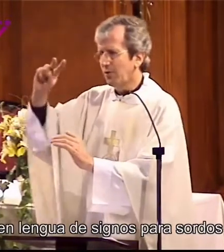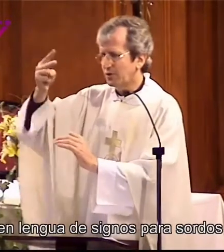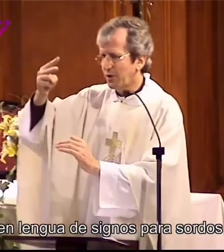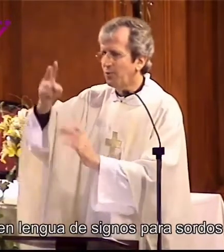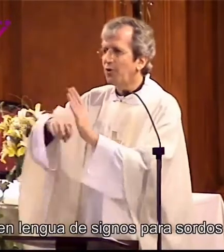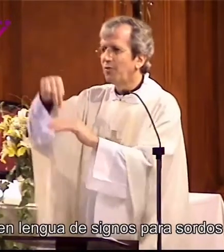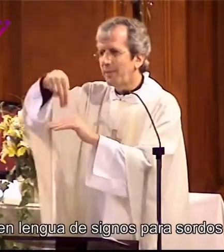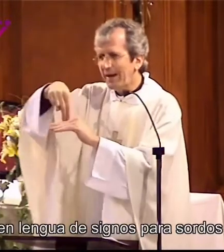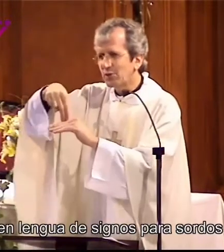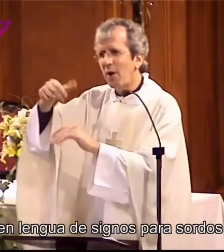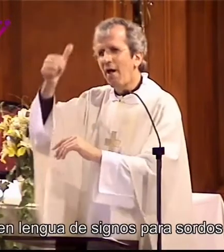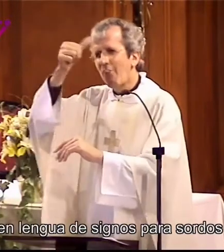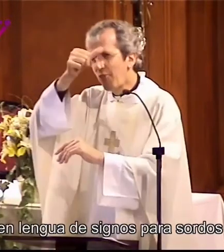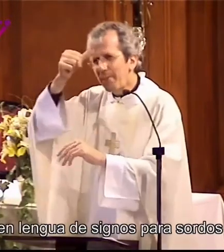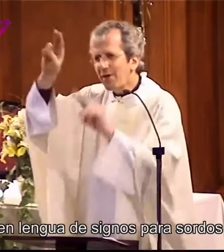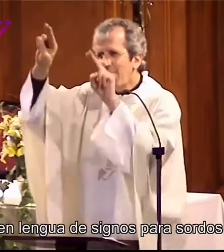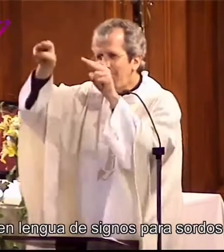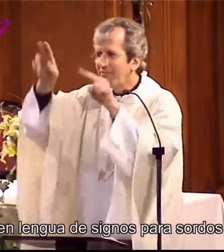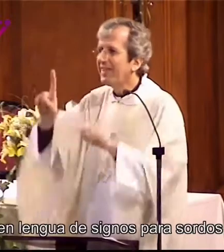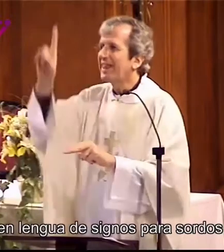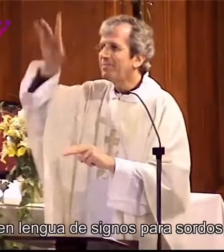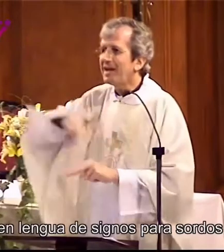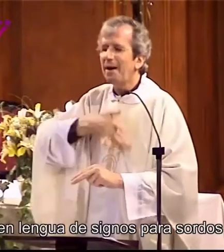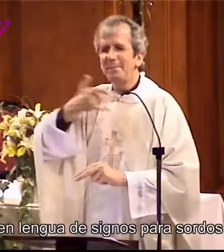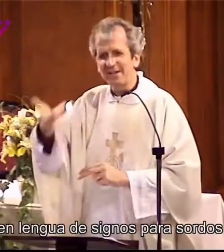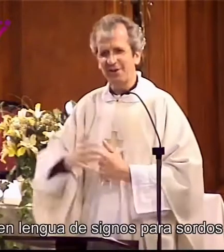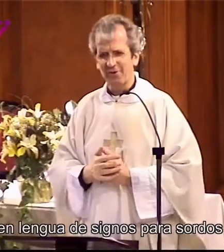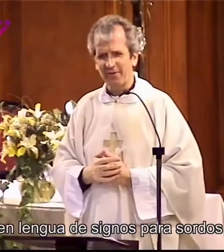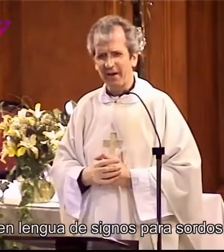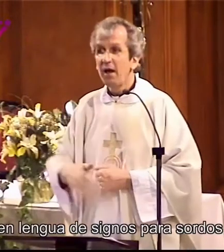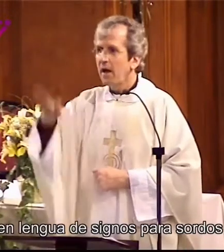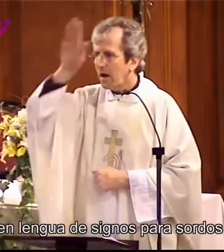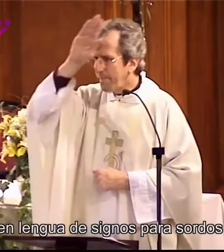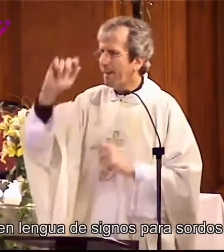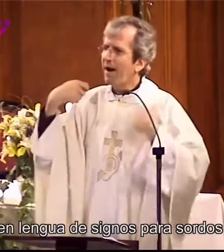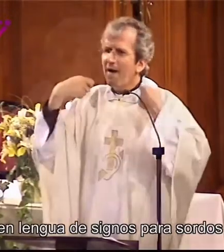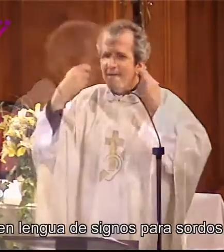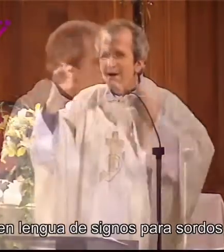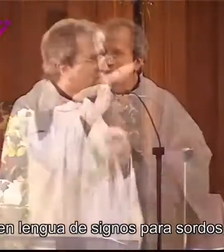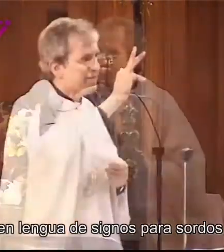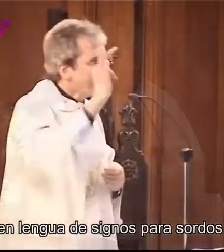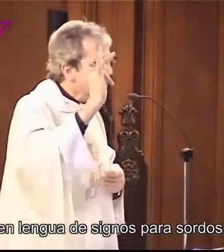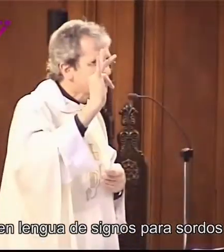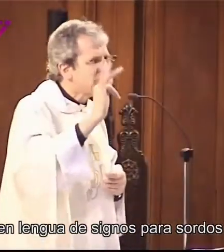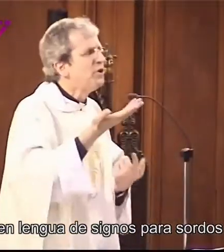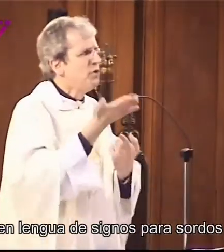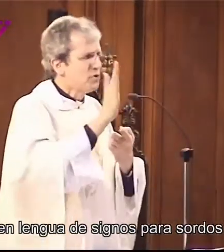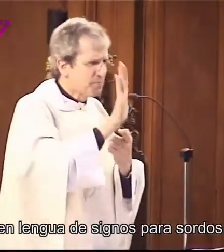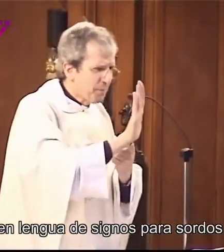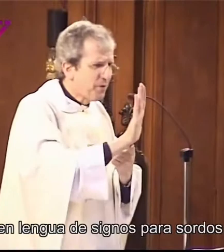segundo de Pascua, domingo de la divina misericordia. El Papa Francisco nos propone